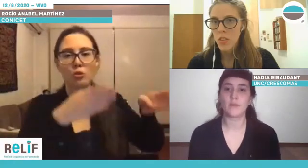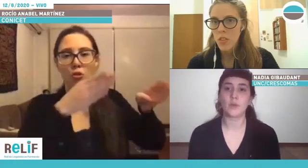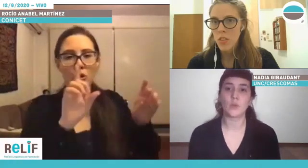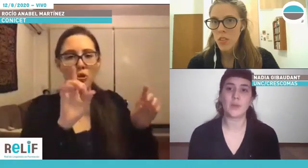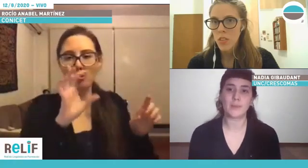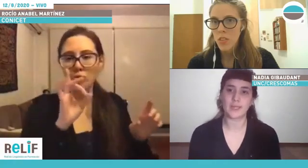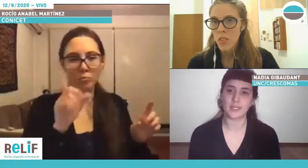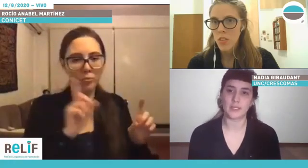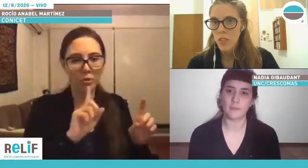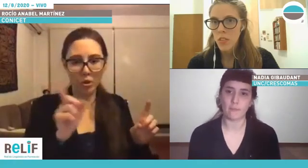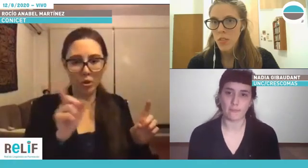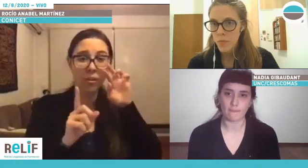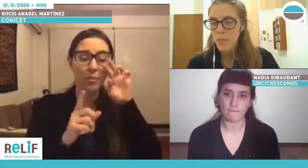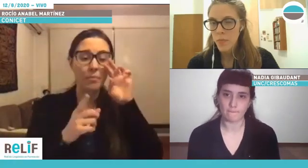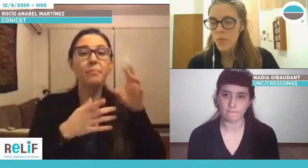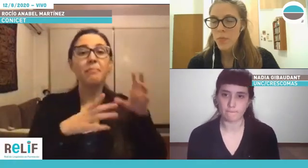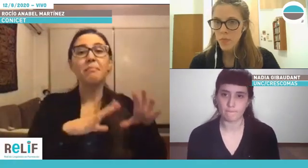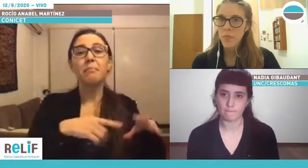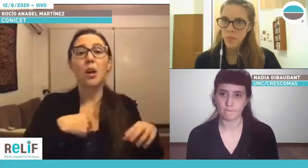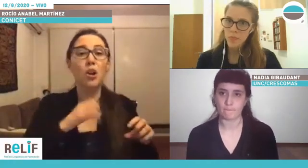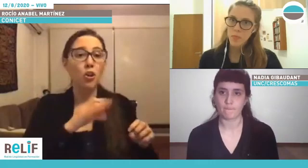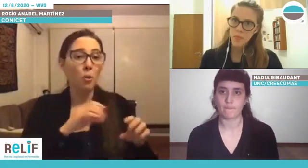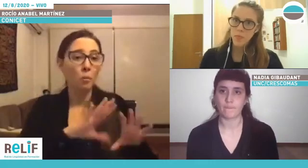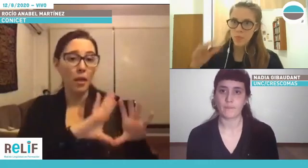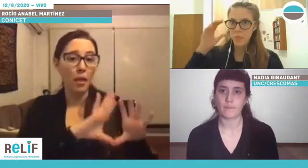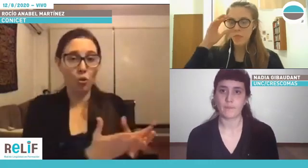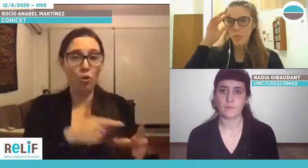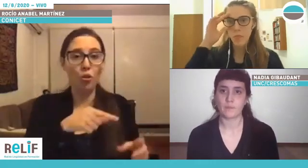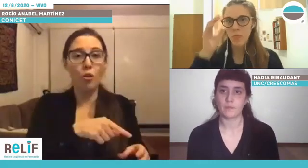solamente me enfoco en una parte.